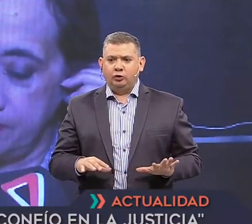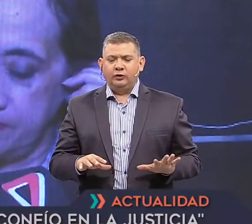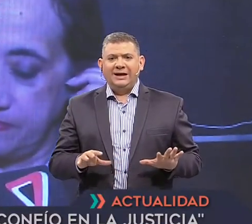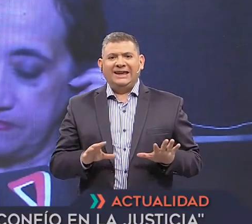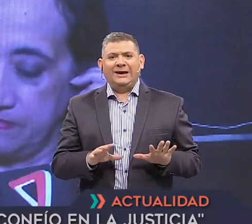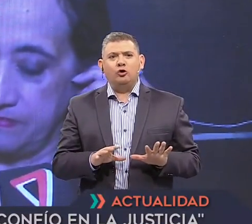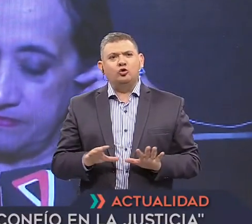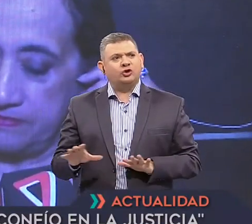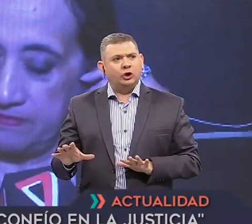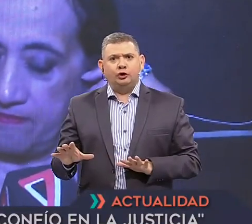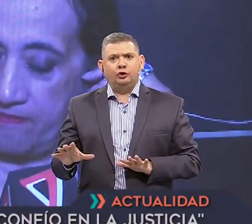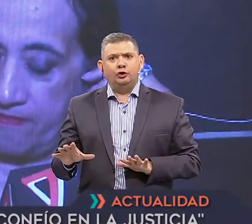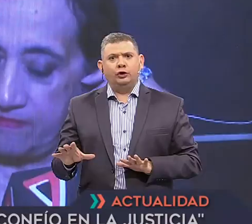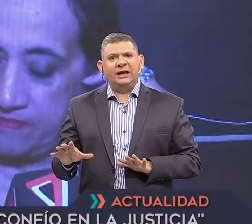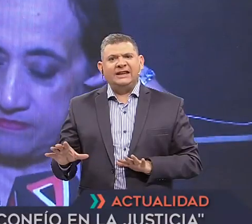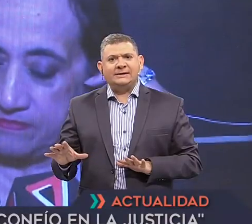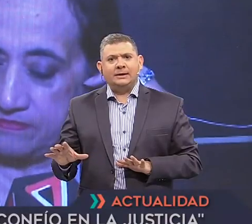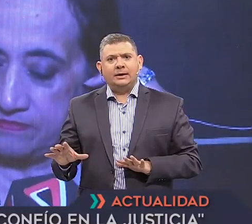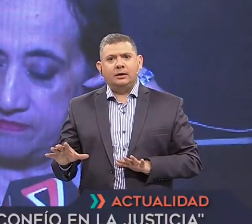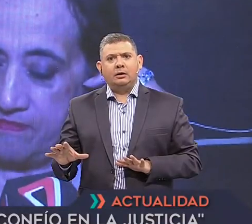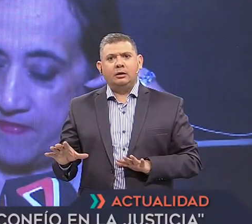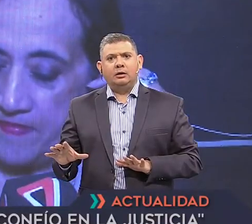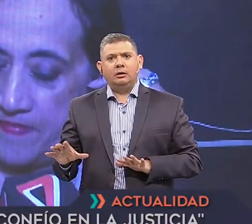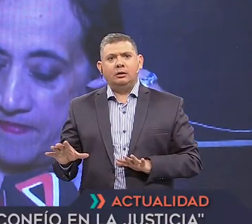entendamos todos, ¿qué es concusión? ¿Qué es?